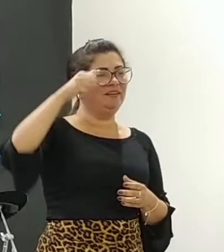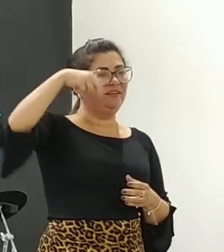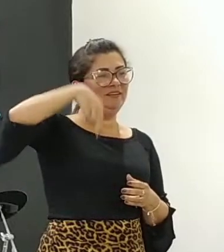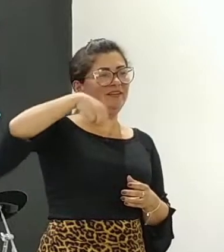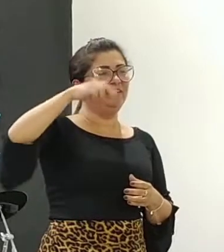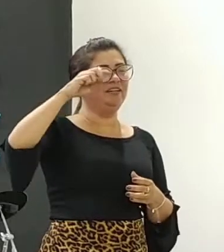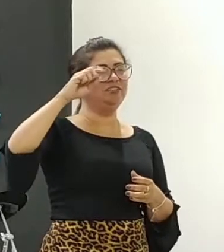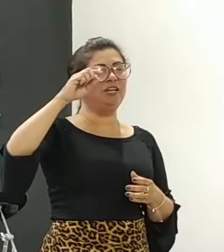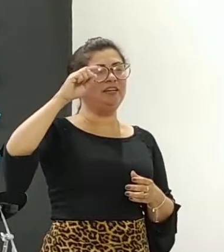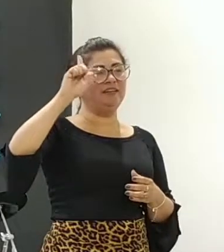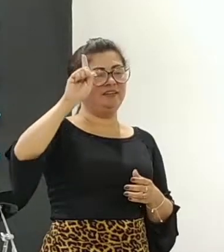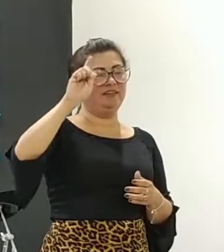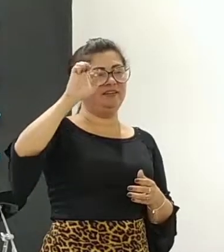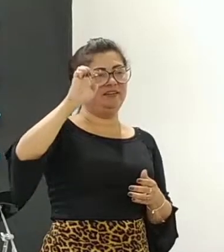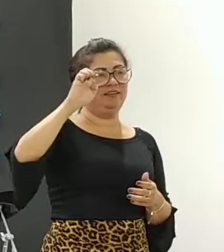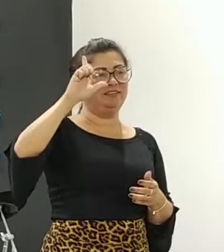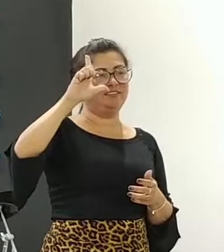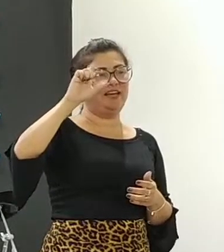Angeli,